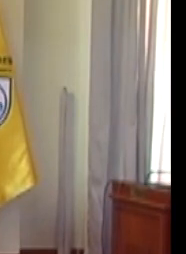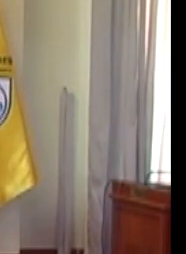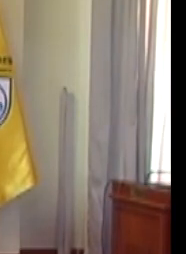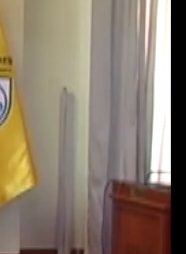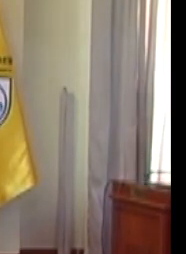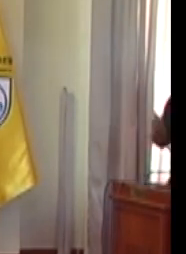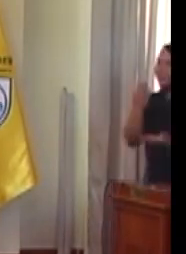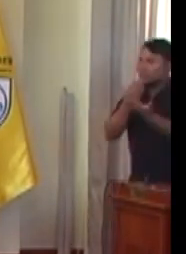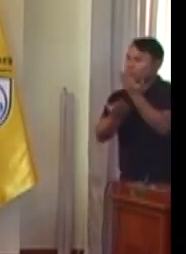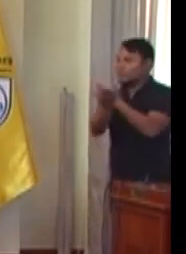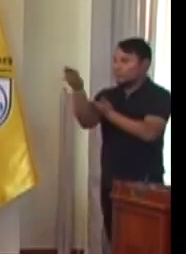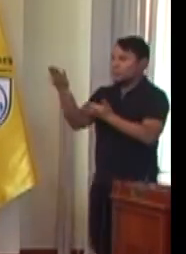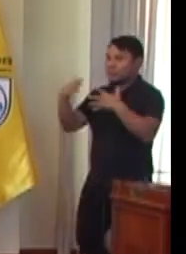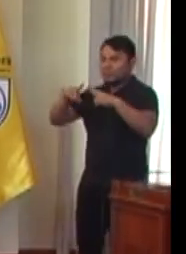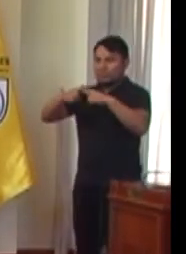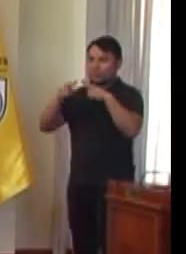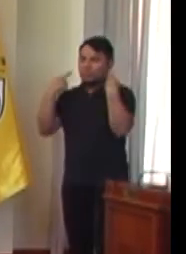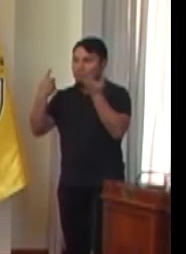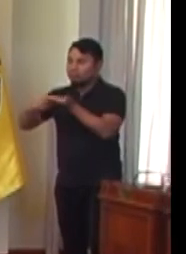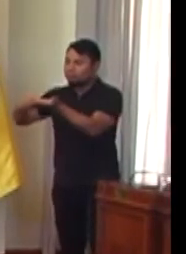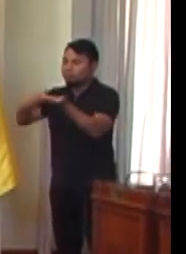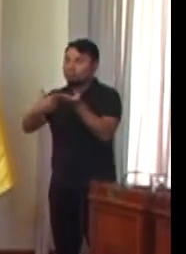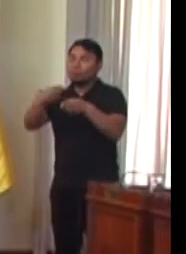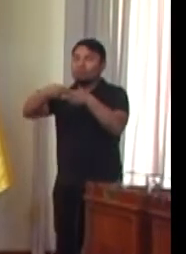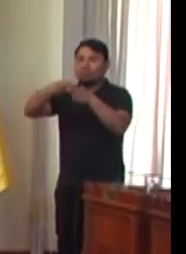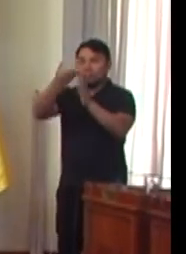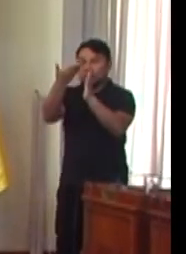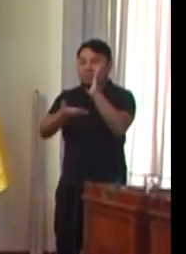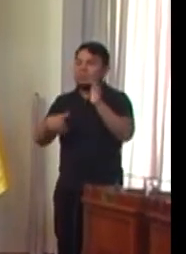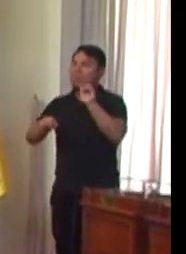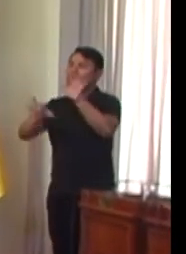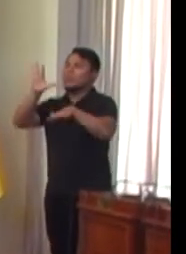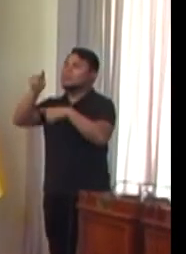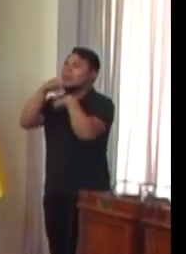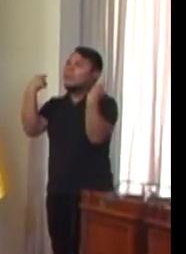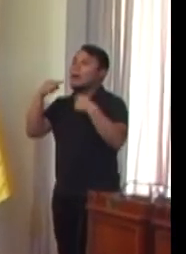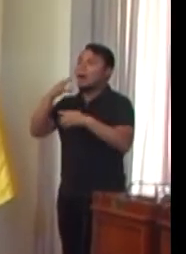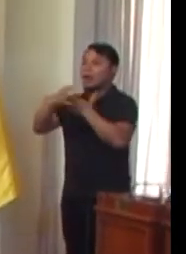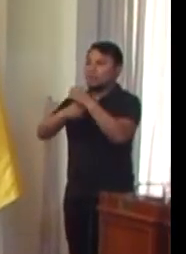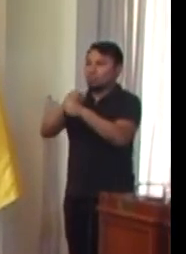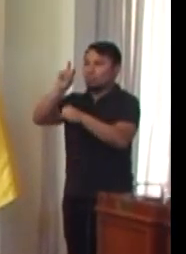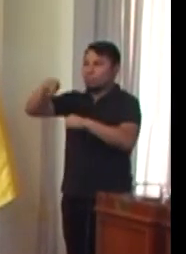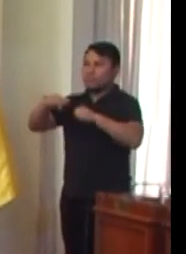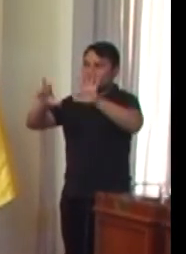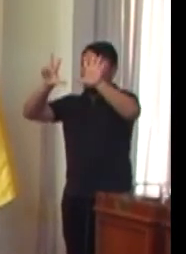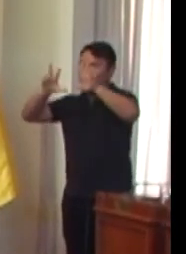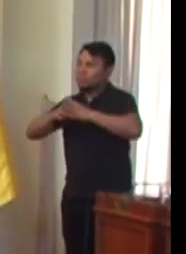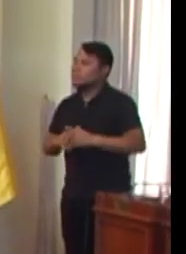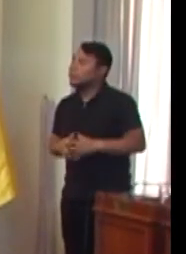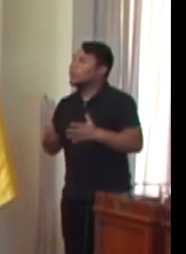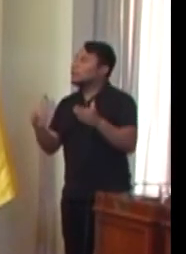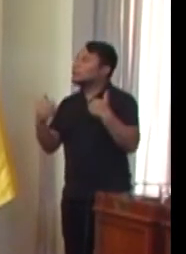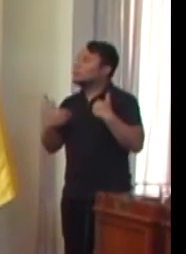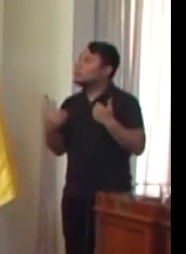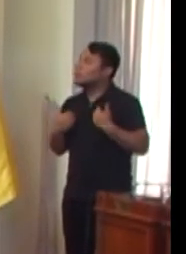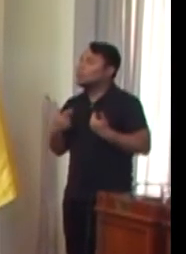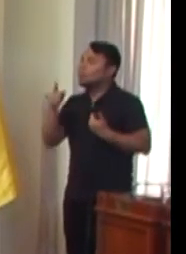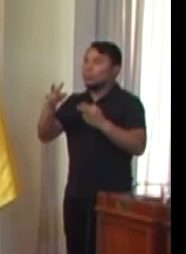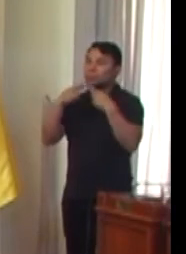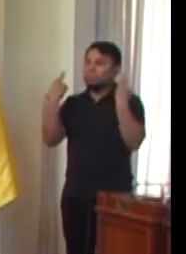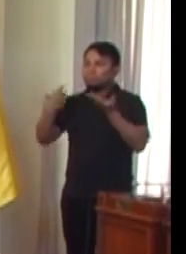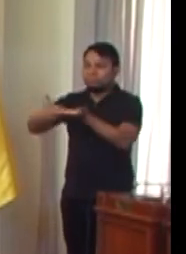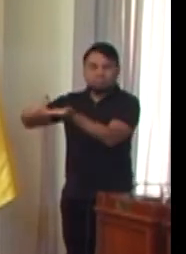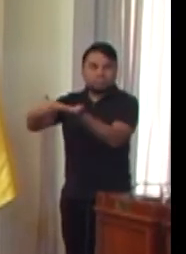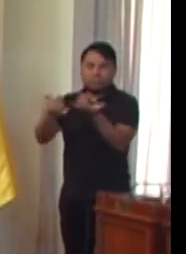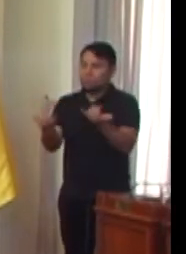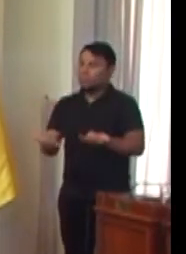del caso. Hoy día es 15 de marzo del año 2018 y tenemos una sesión ordinaria.